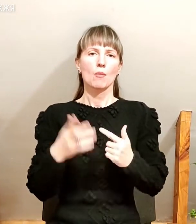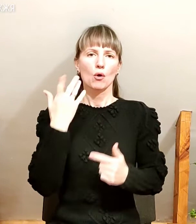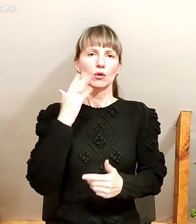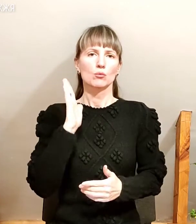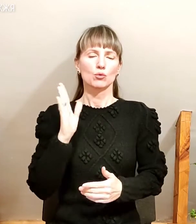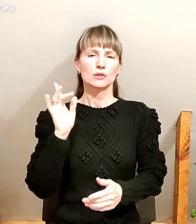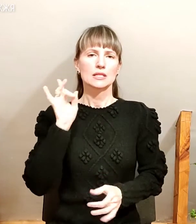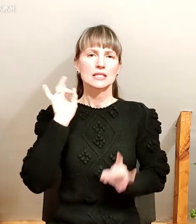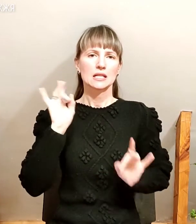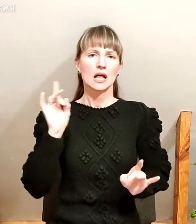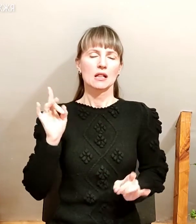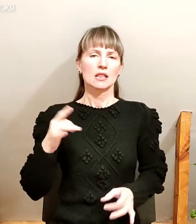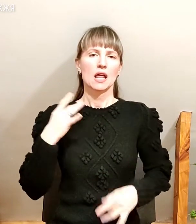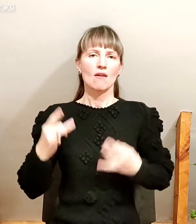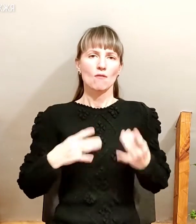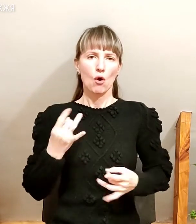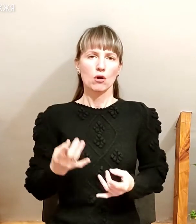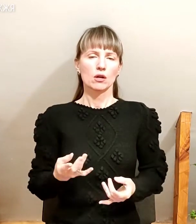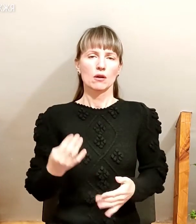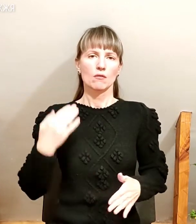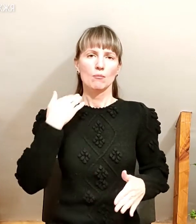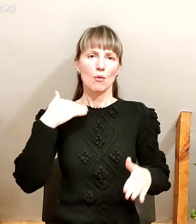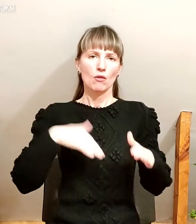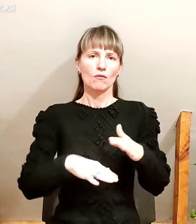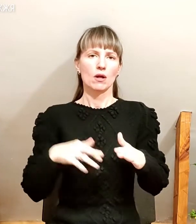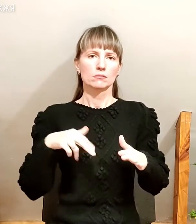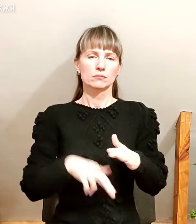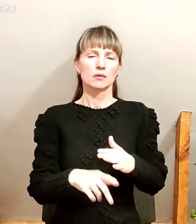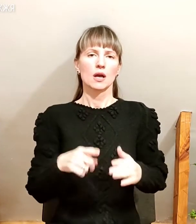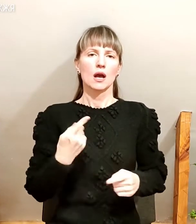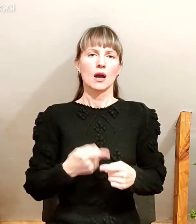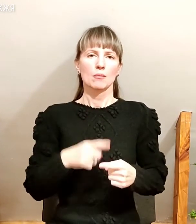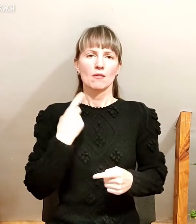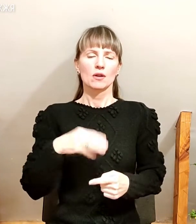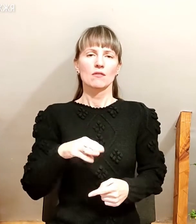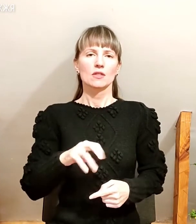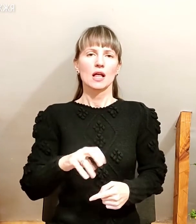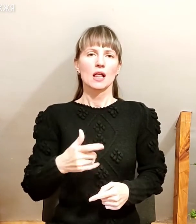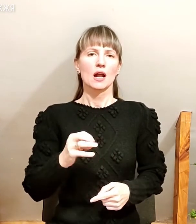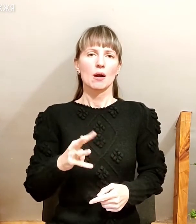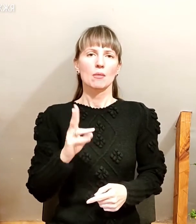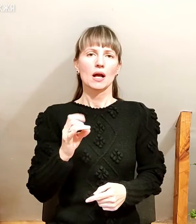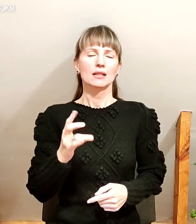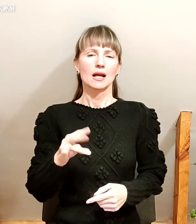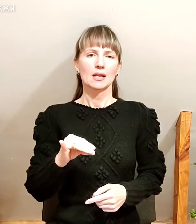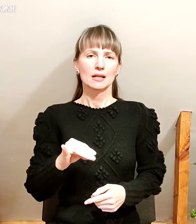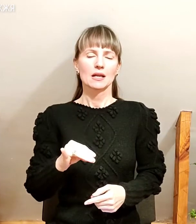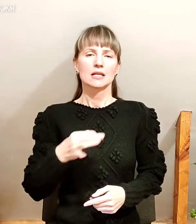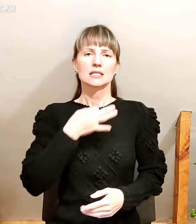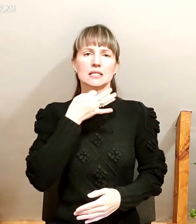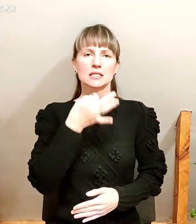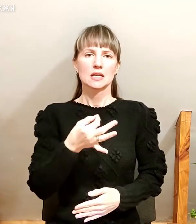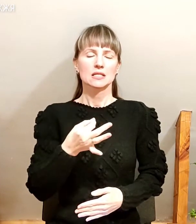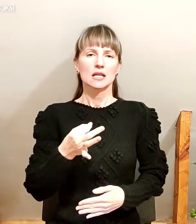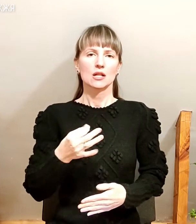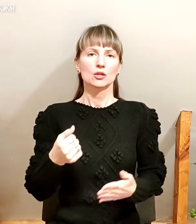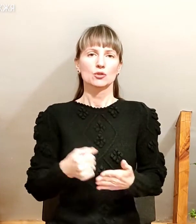це у своєму зверненні, яке публікує в офіційному телеграм-каналі, оголосив та заявив, а також звернувся відповідно до містян міський